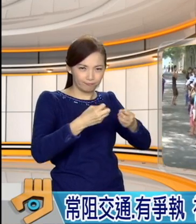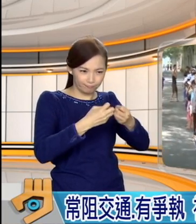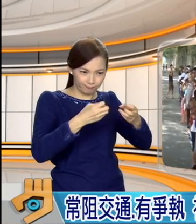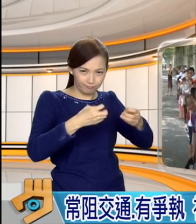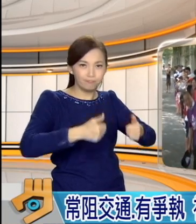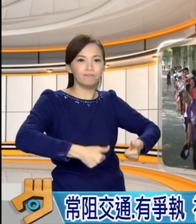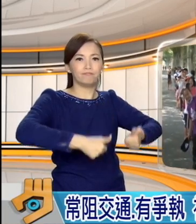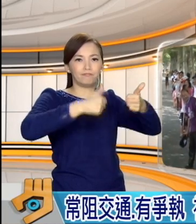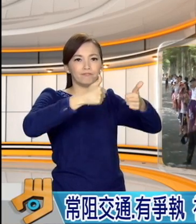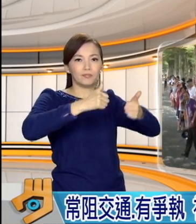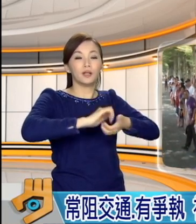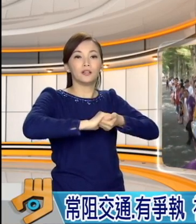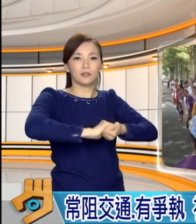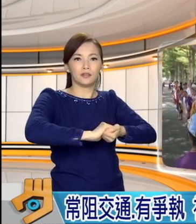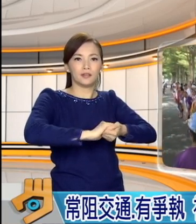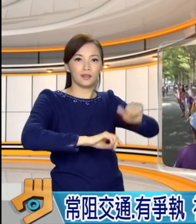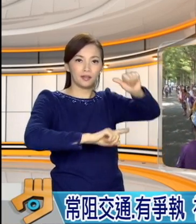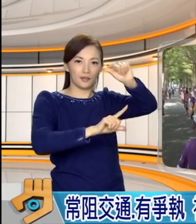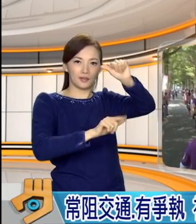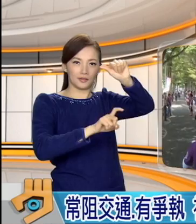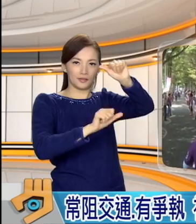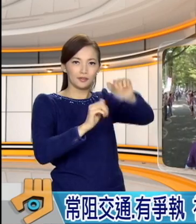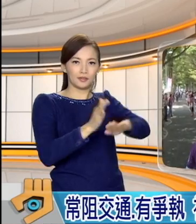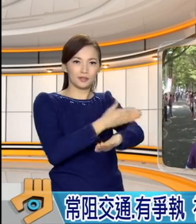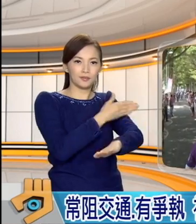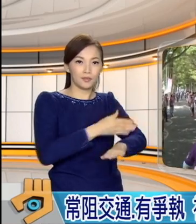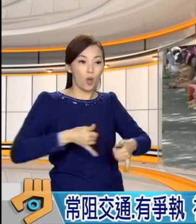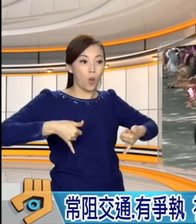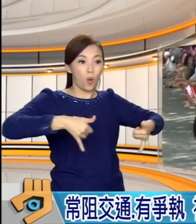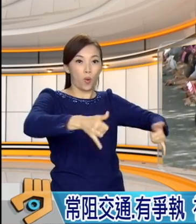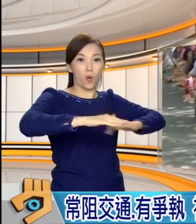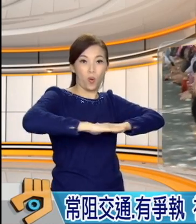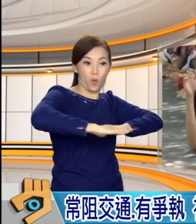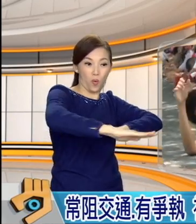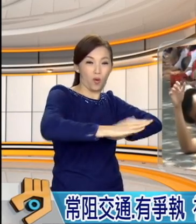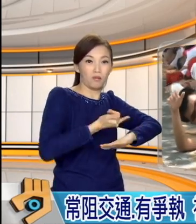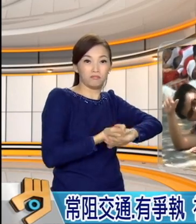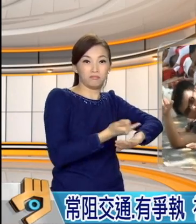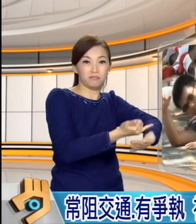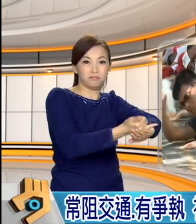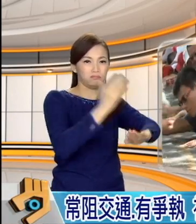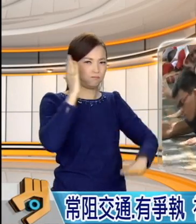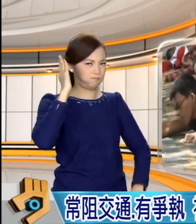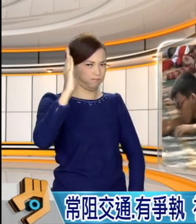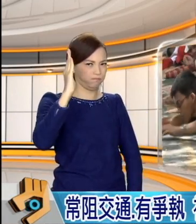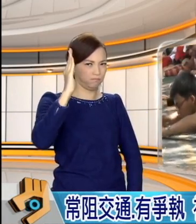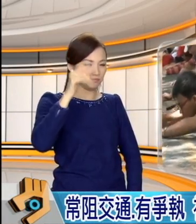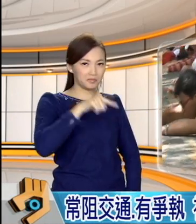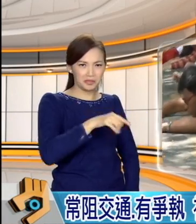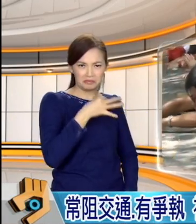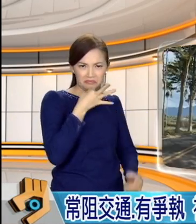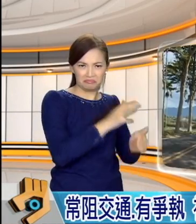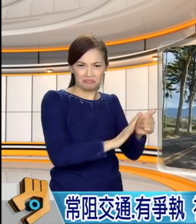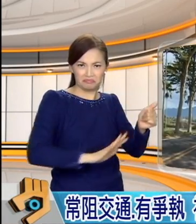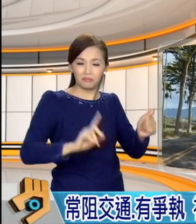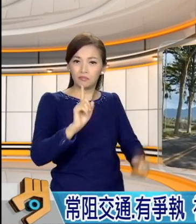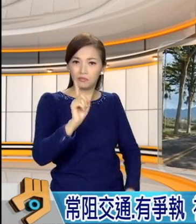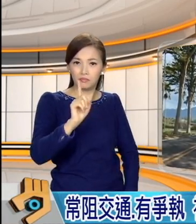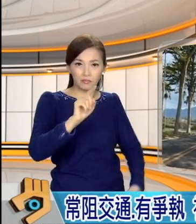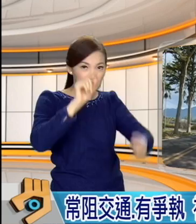准再让游客躺马路了。而面对即将来临的寒假旅游旺季，花东纵